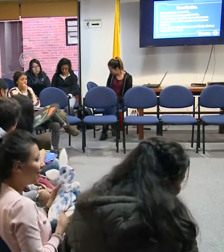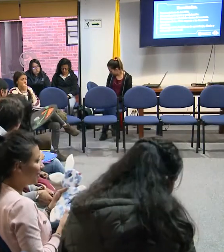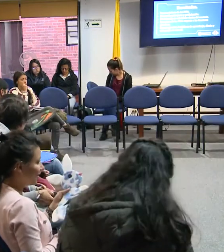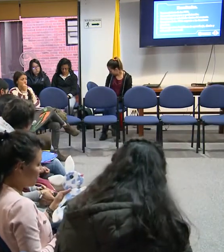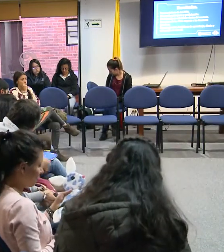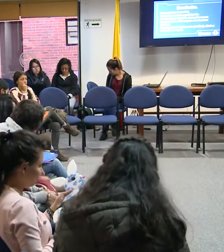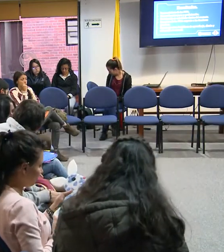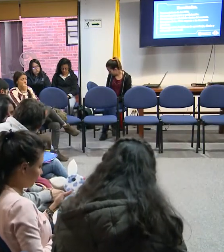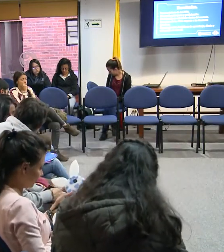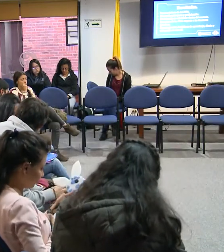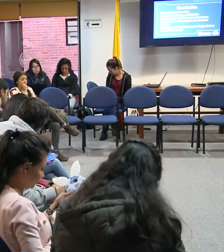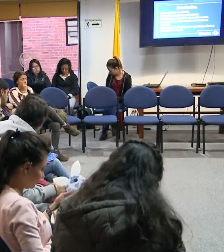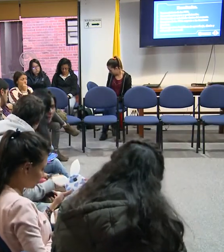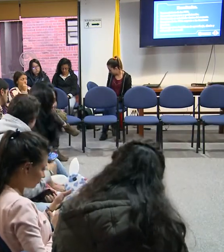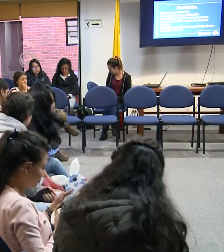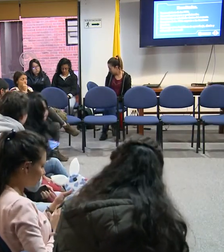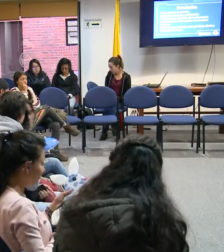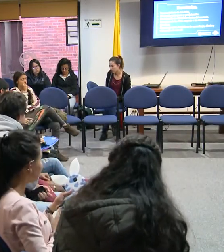resistencia.